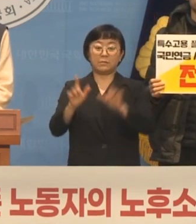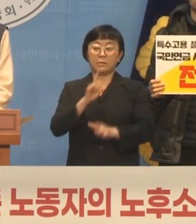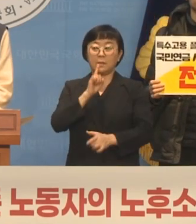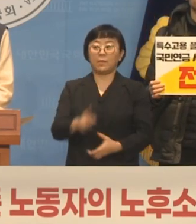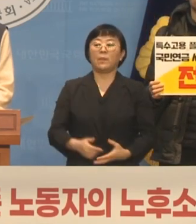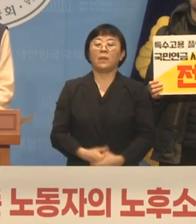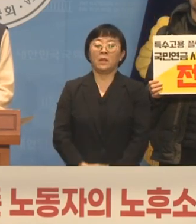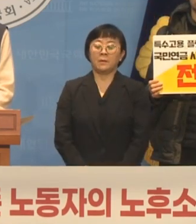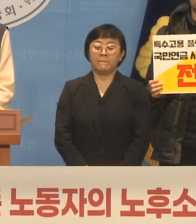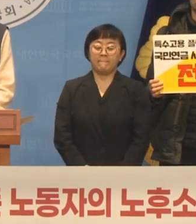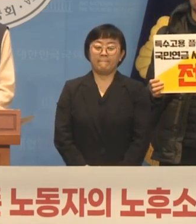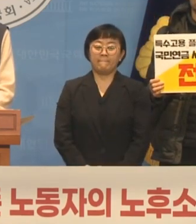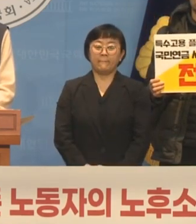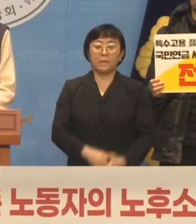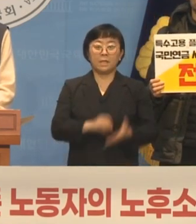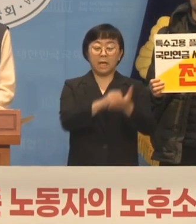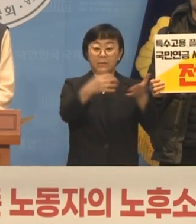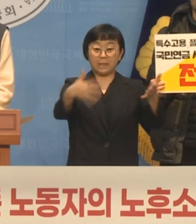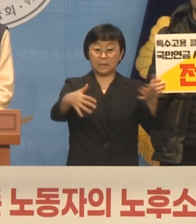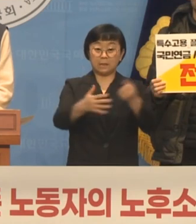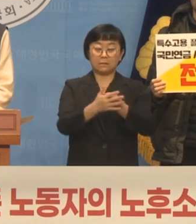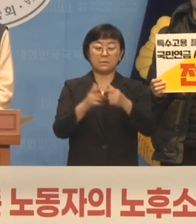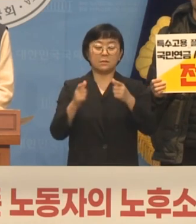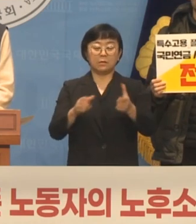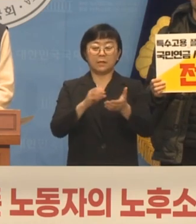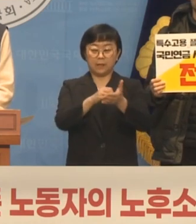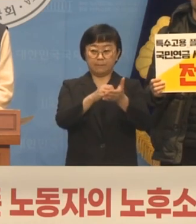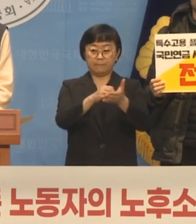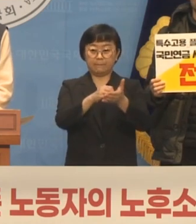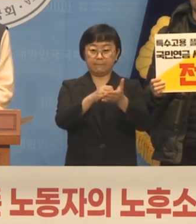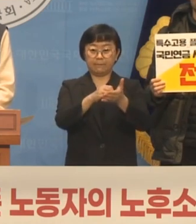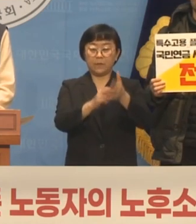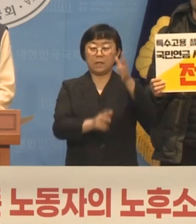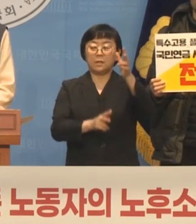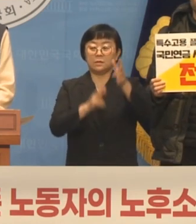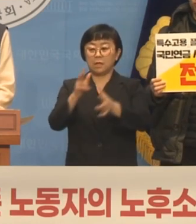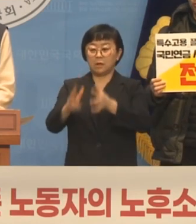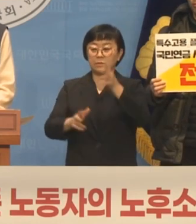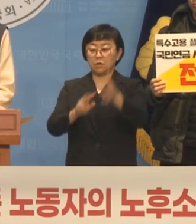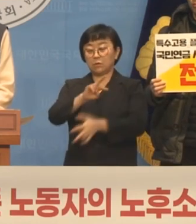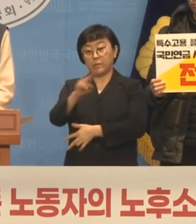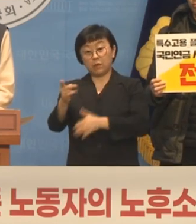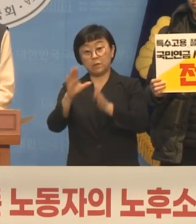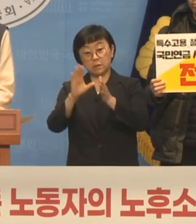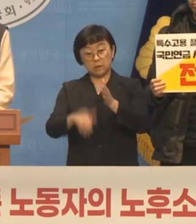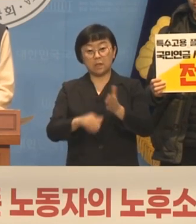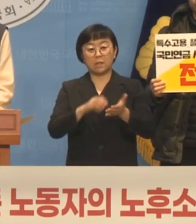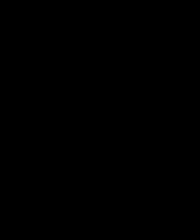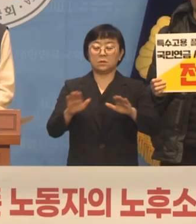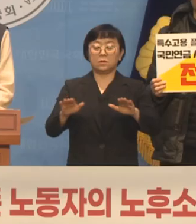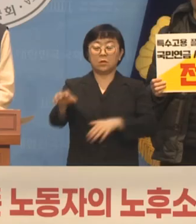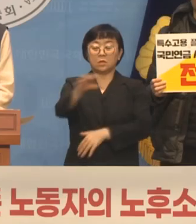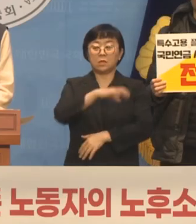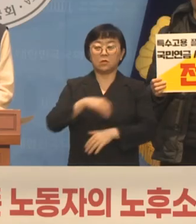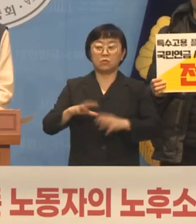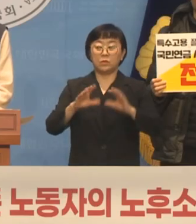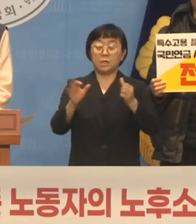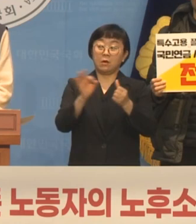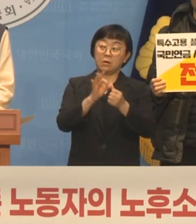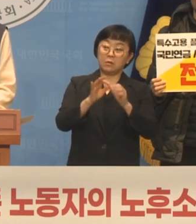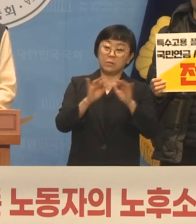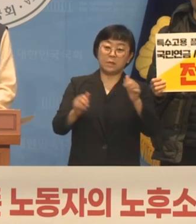됩니다. 미가입자 중 지역가입을 사업장 가입으로 전환 시 가입 의사를 밝힌 노동자